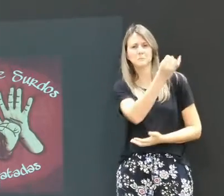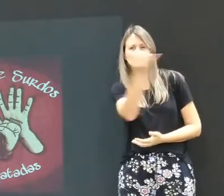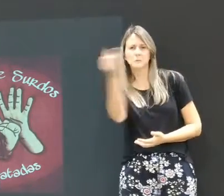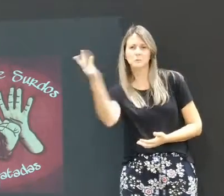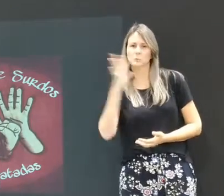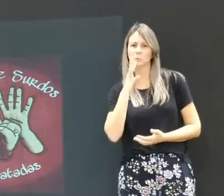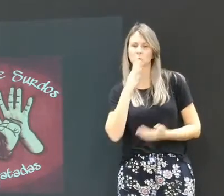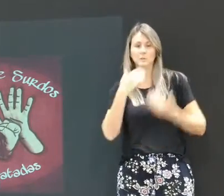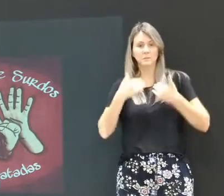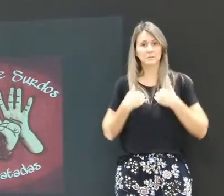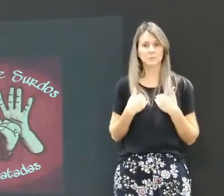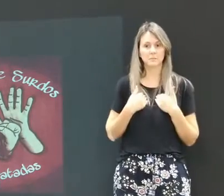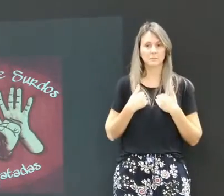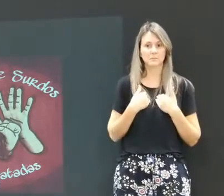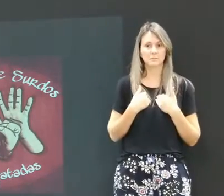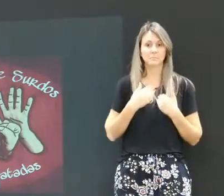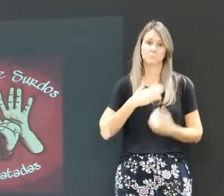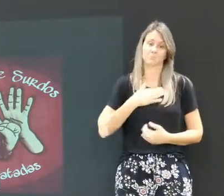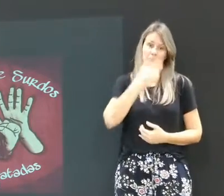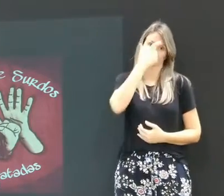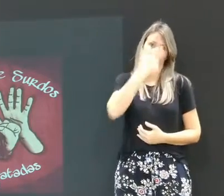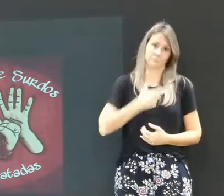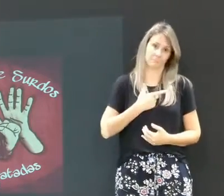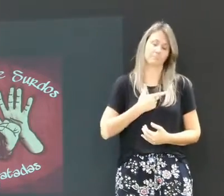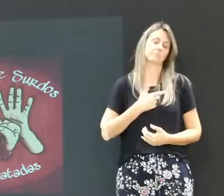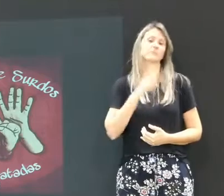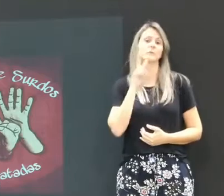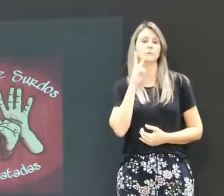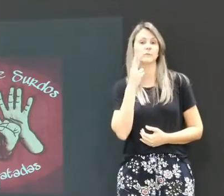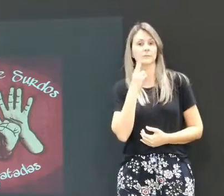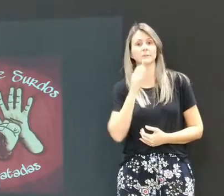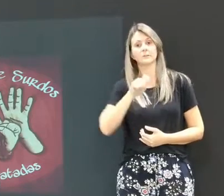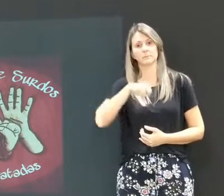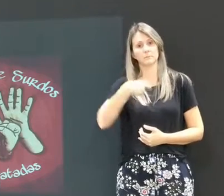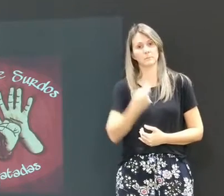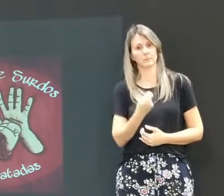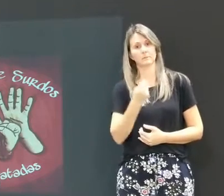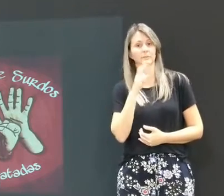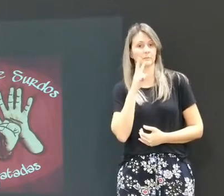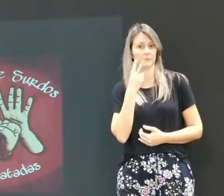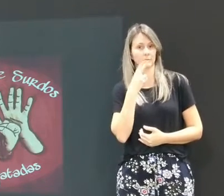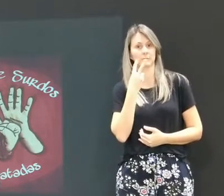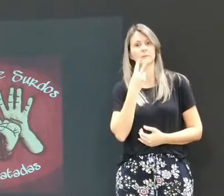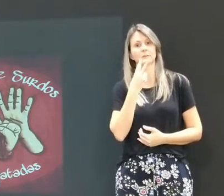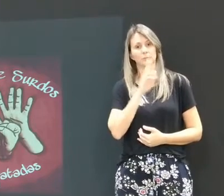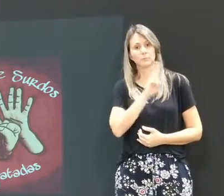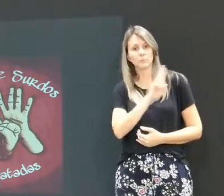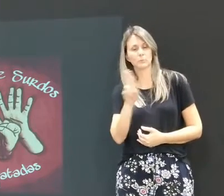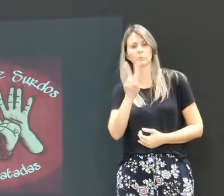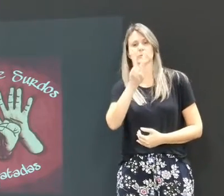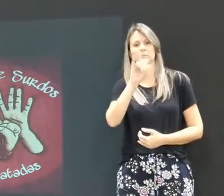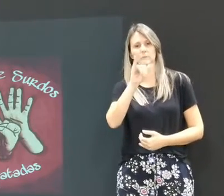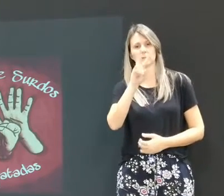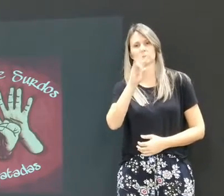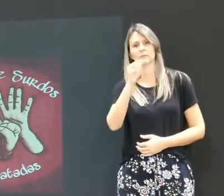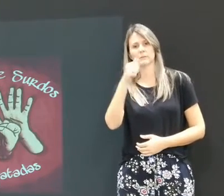Então, tem alguns surdos que me conhecem, né? Eu sou a Viviane, esse é o meu sinal. Meu nome é